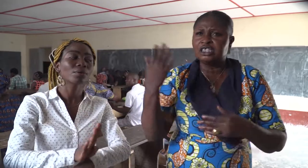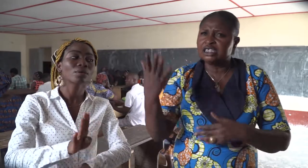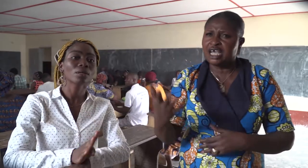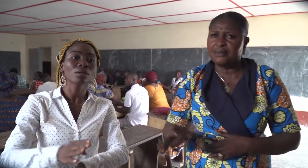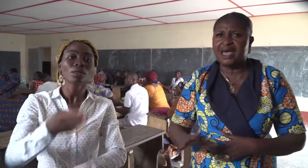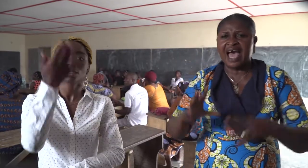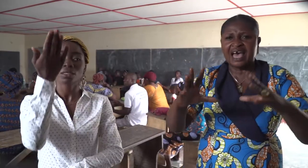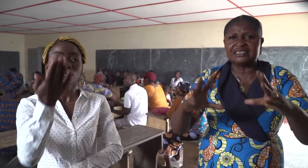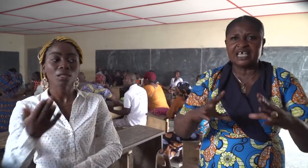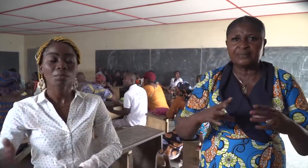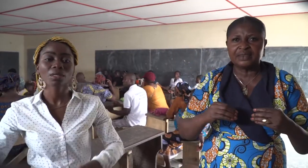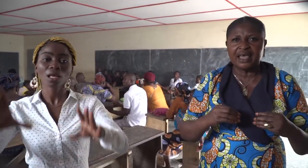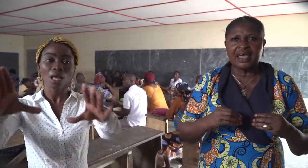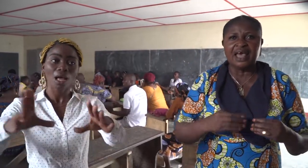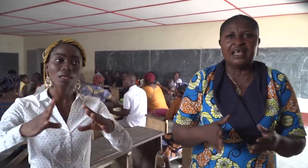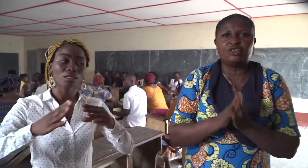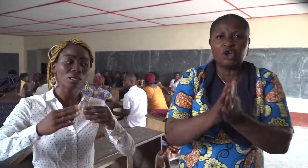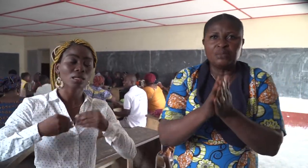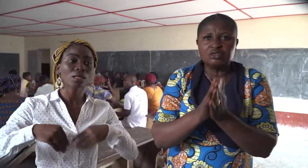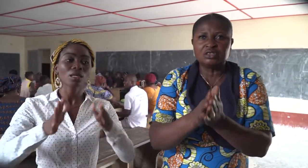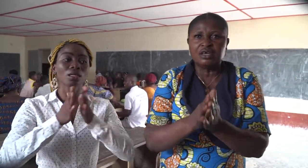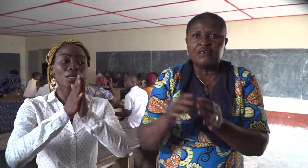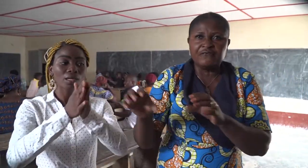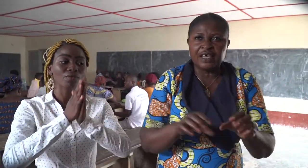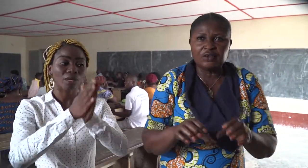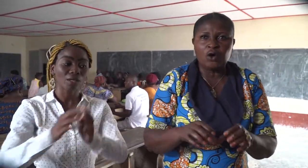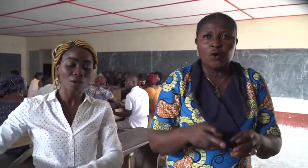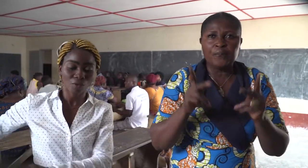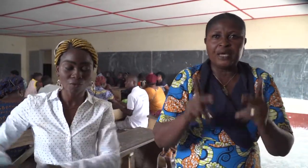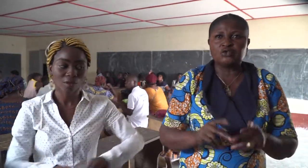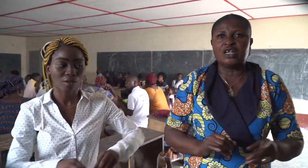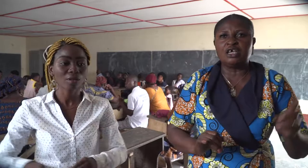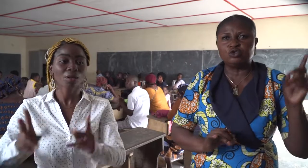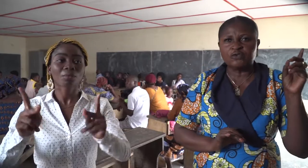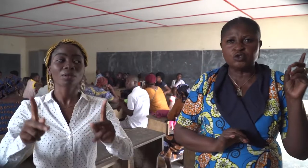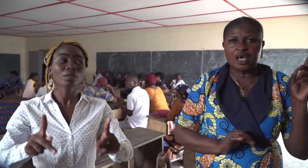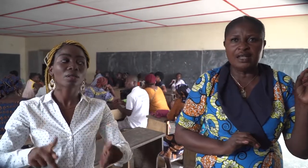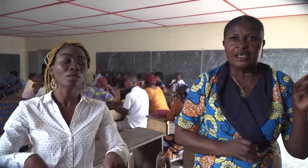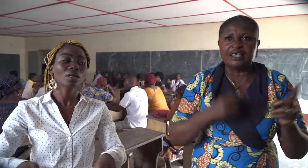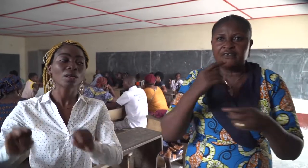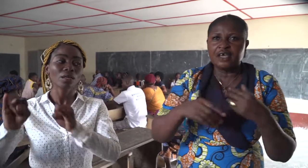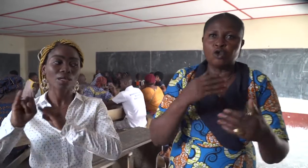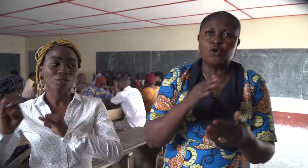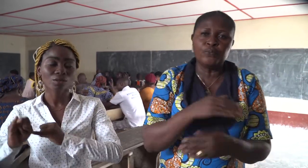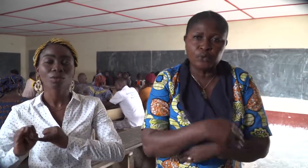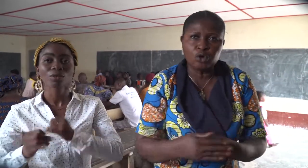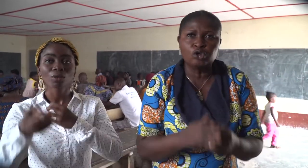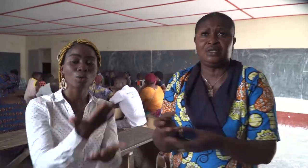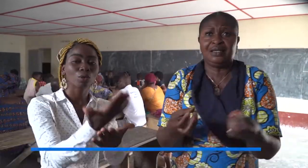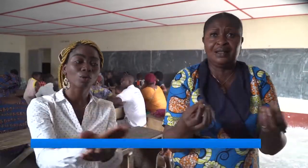jamais accepter les demandes faites aux personnes individuelles qui viennent dans le bureau de l